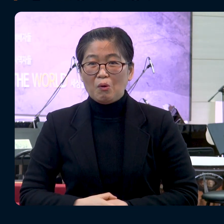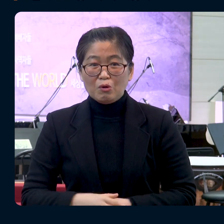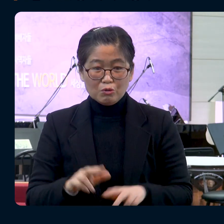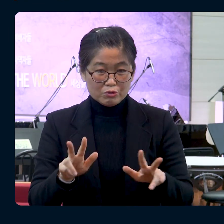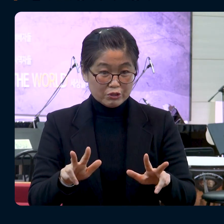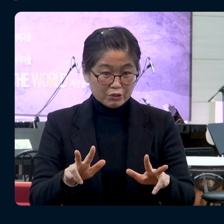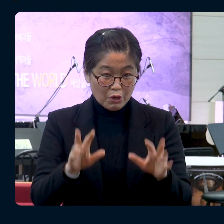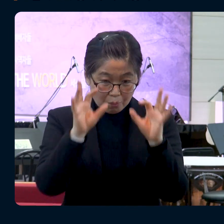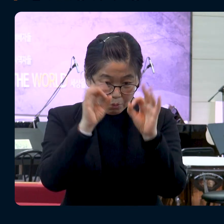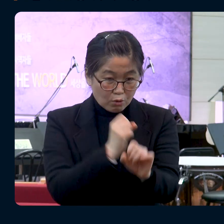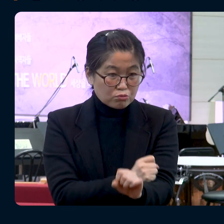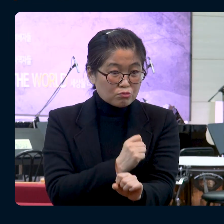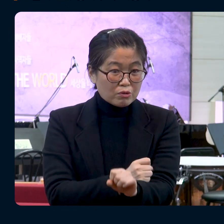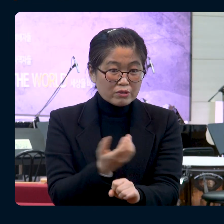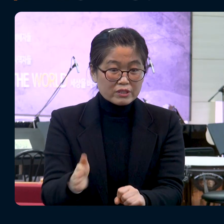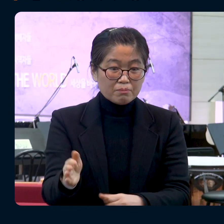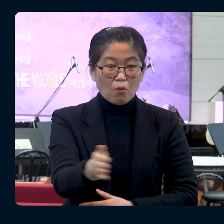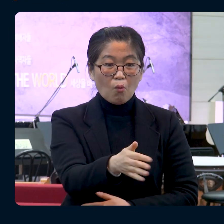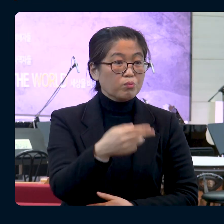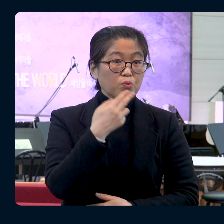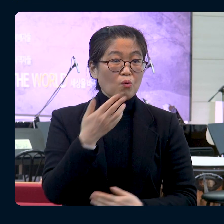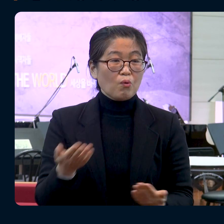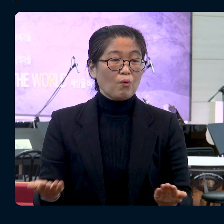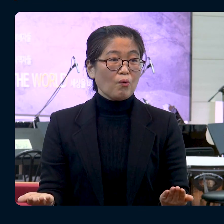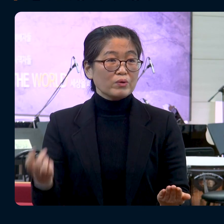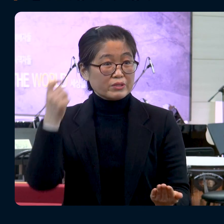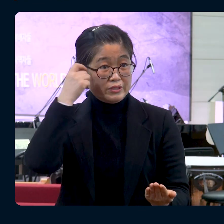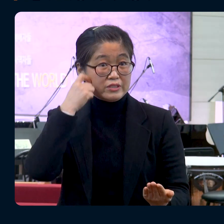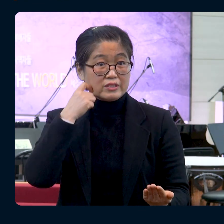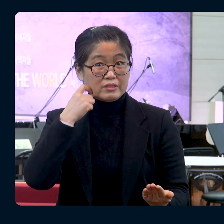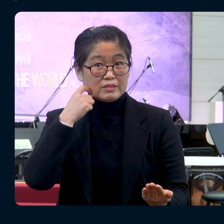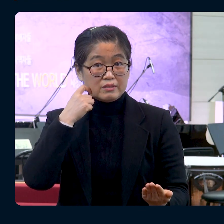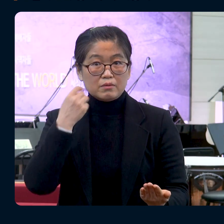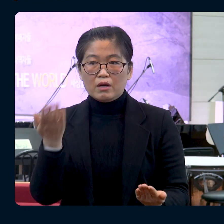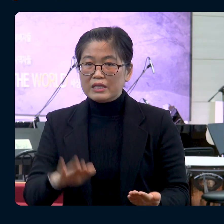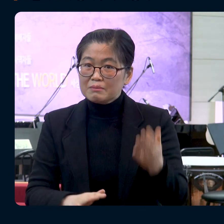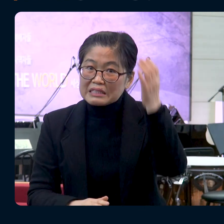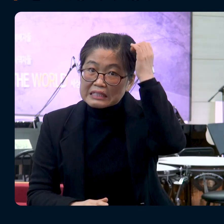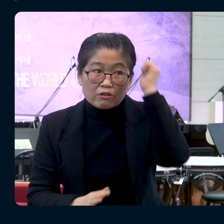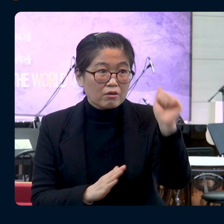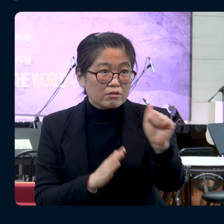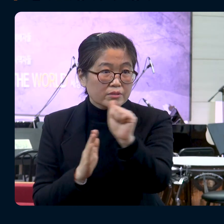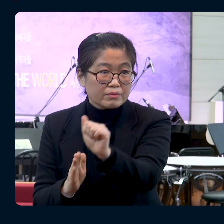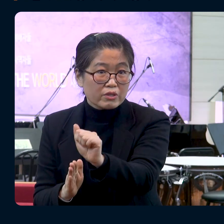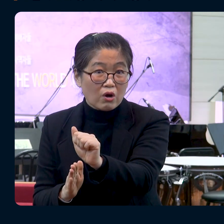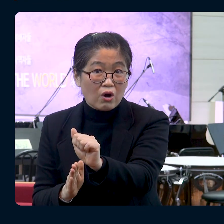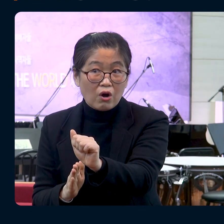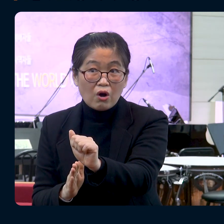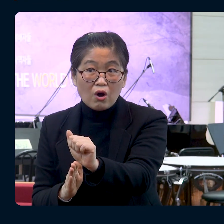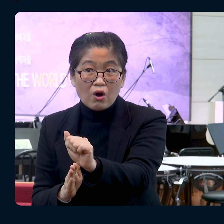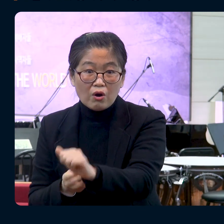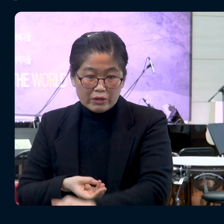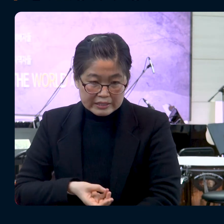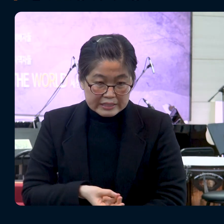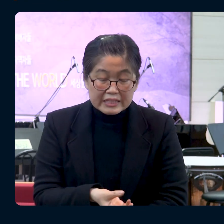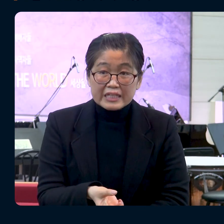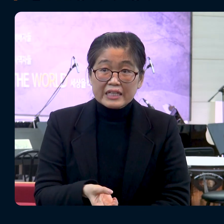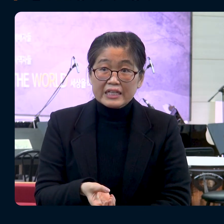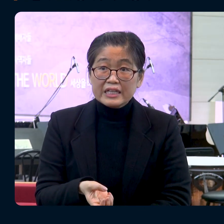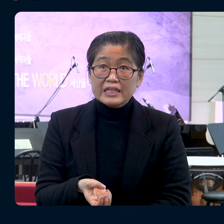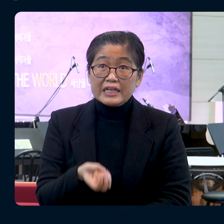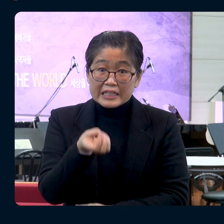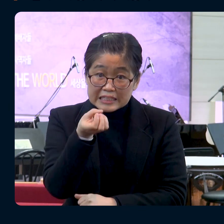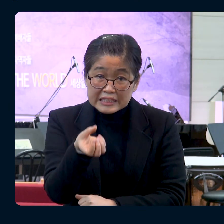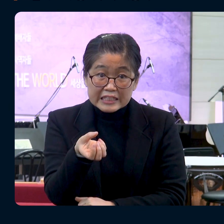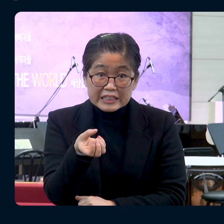수 있어요. 수고했지만 아무것도 없는 것처럼. 그러나 여러분, 기억하실 것이 있습니다. 이게 그냥 다른 것이 아니라 씨라고